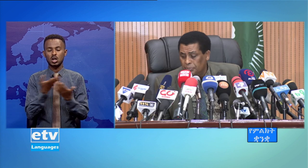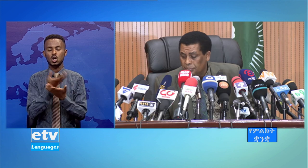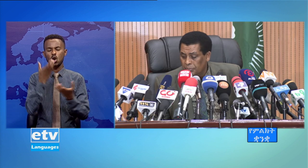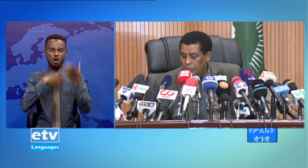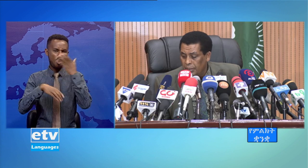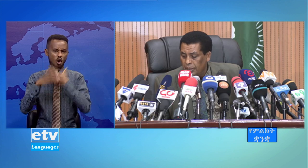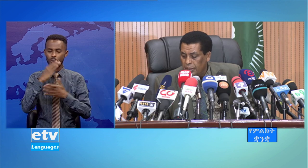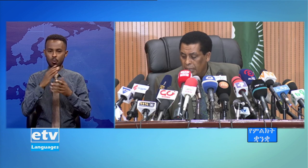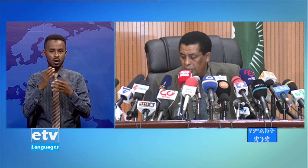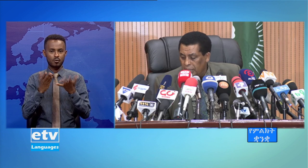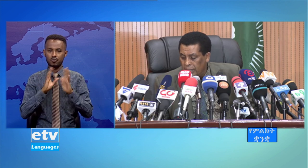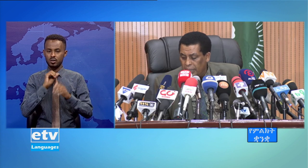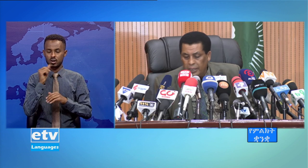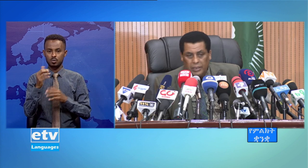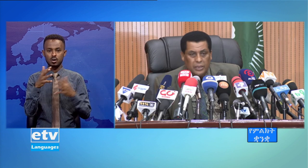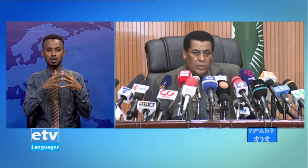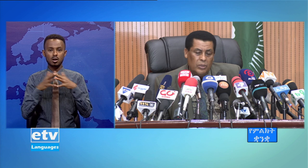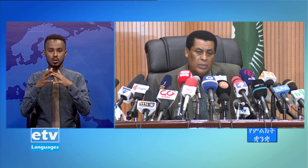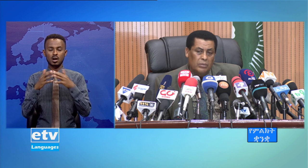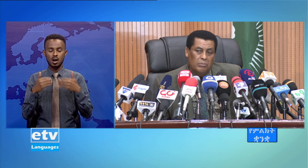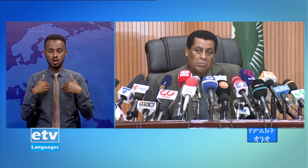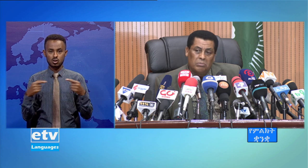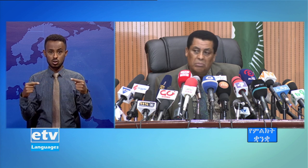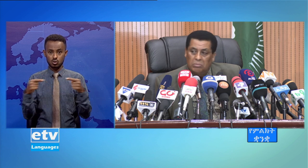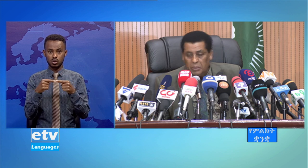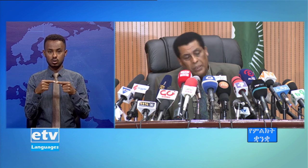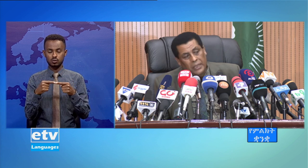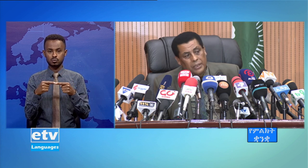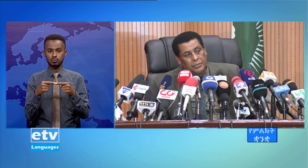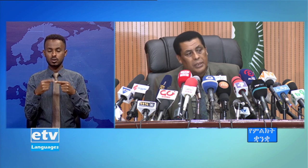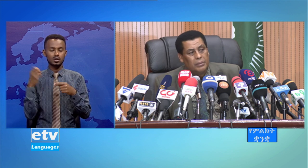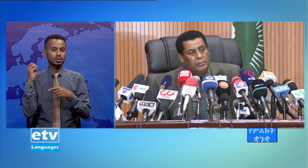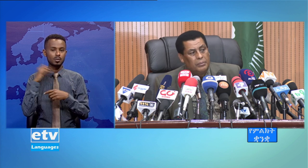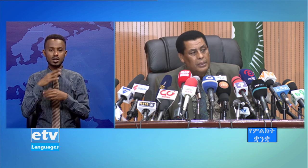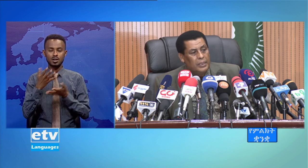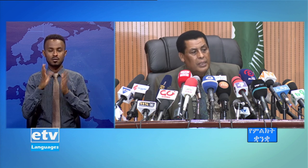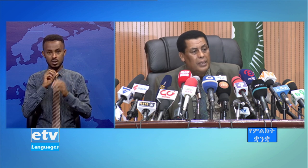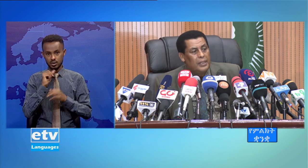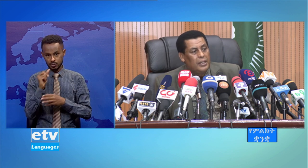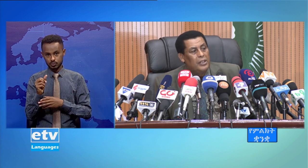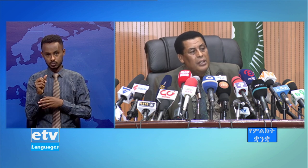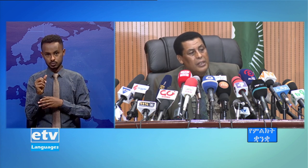አንፈልግም። ከአሜሪካ ጋር ያለን ግንኙነት እንዲበላሽ አንፈልግም።